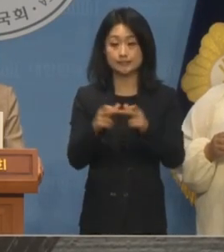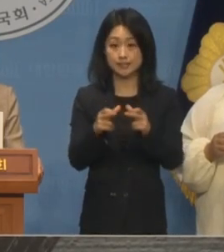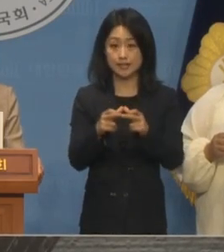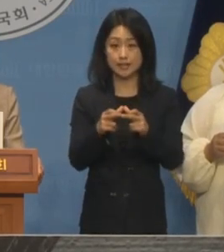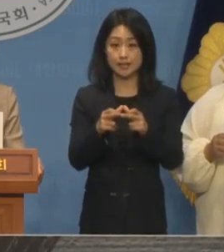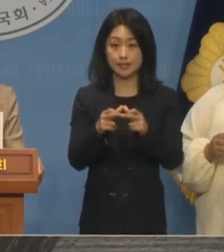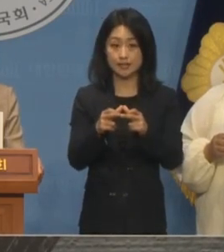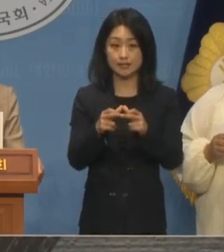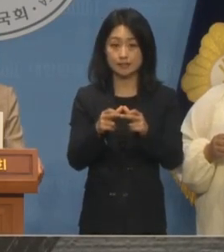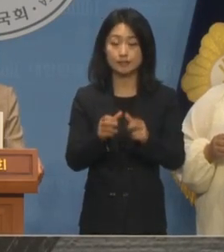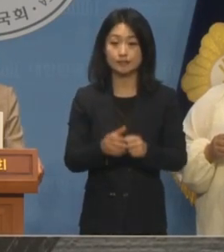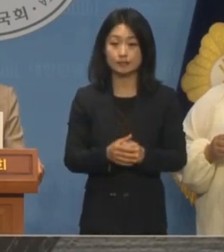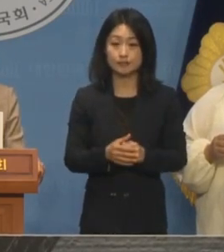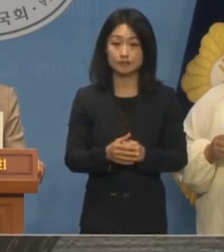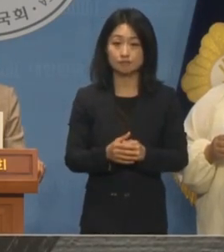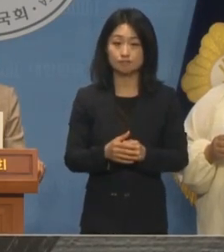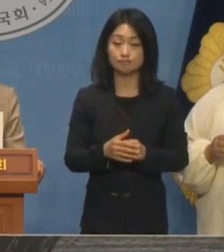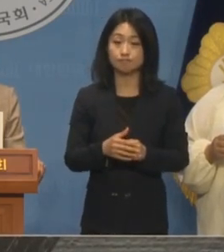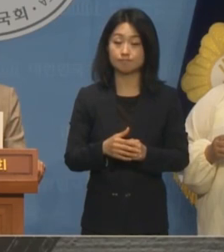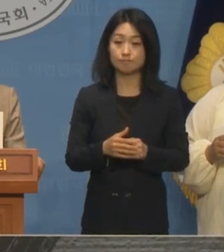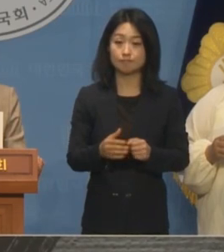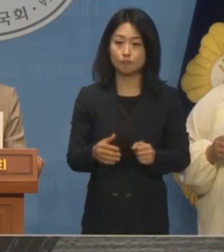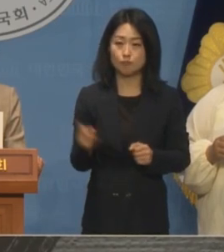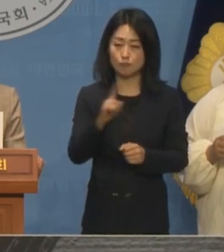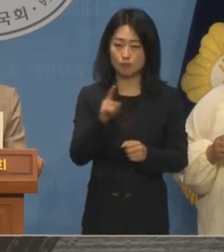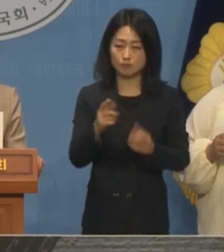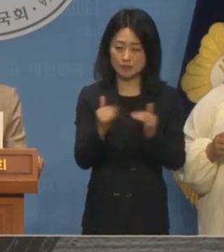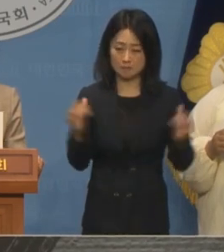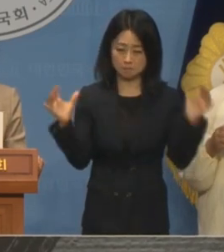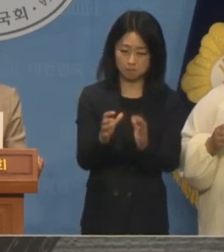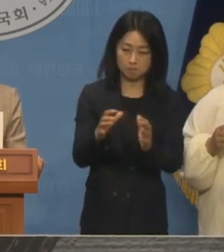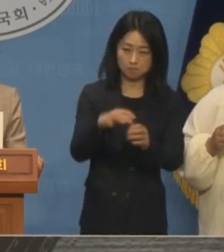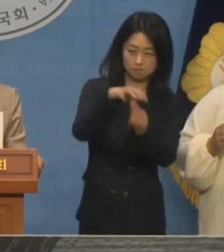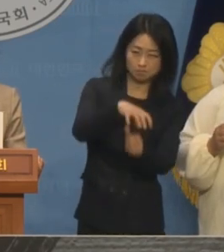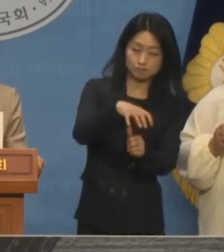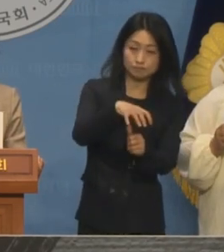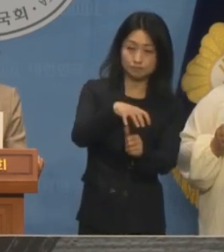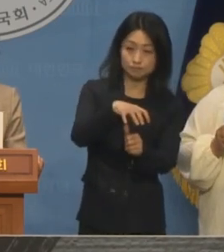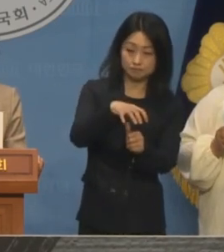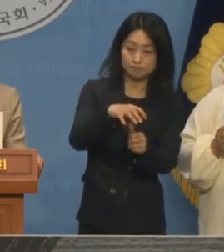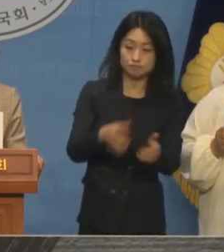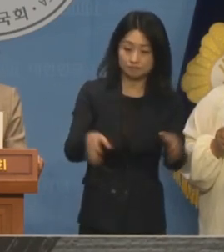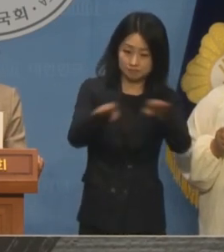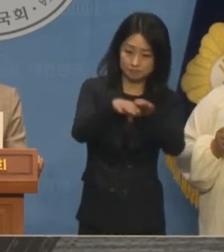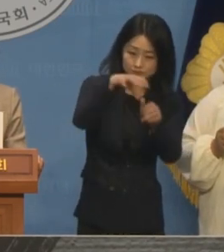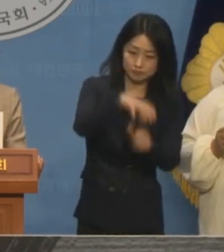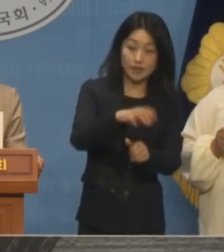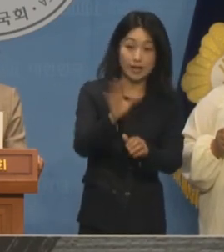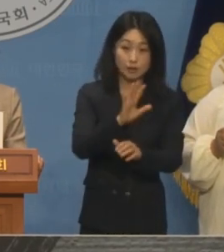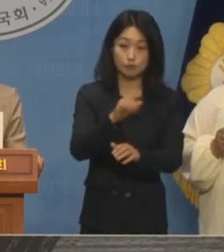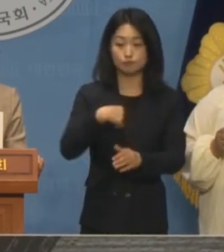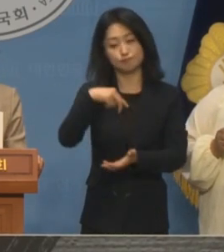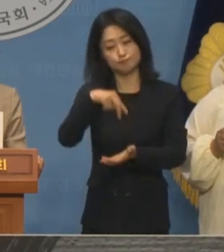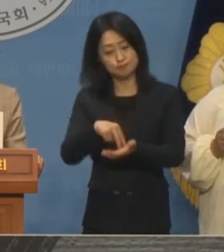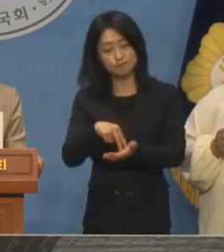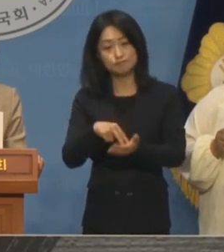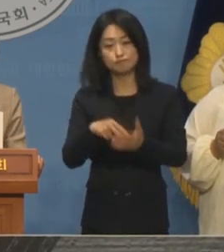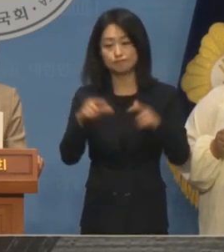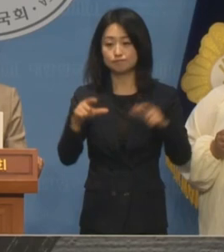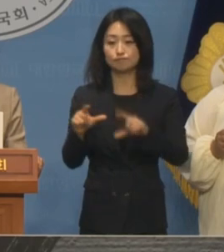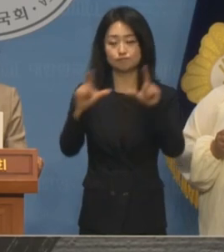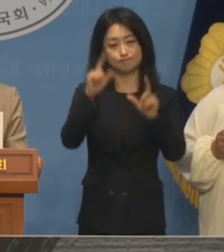장애인이 수용 형태의 거주 시설이 아닌 자립 형태의 지역사회에서 살아갈 수 있도록